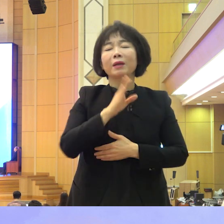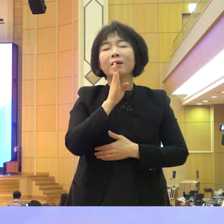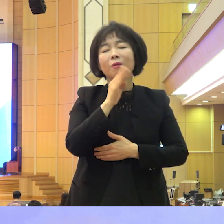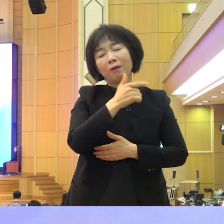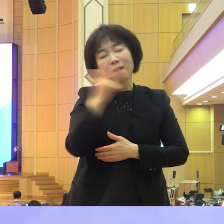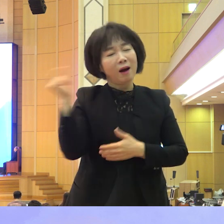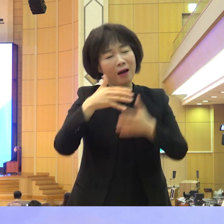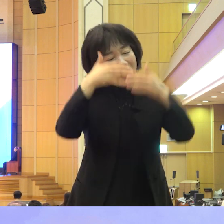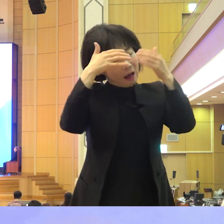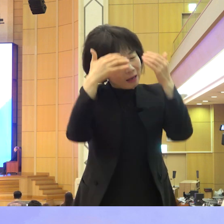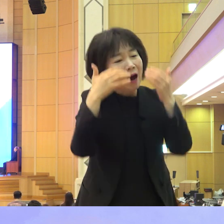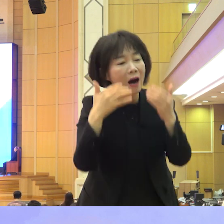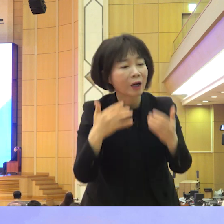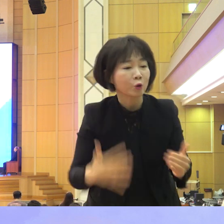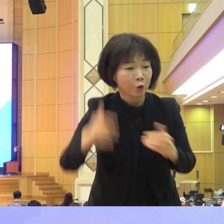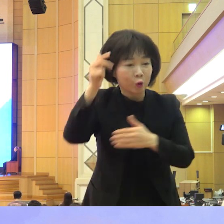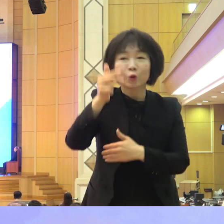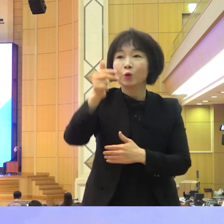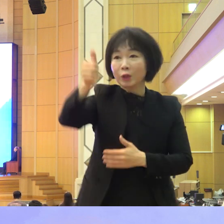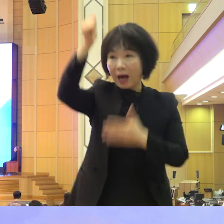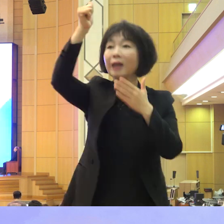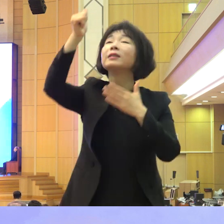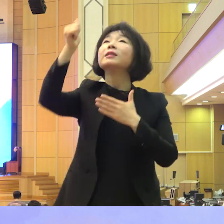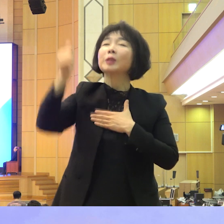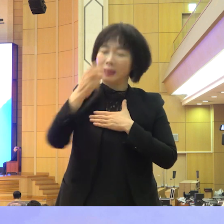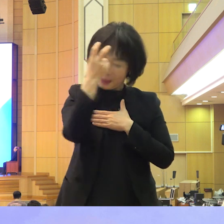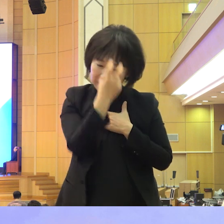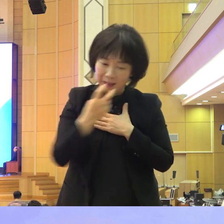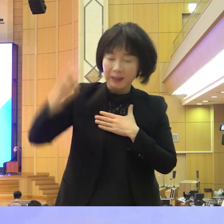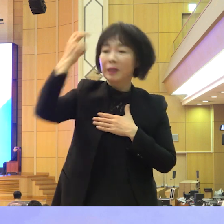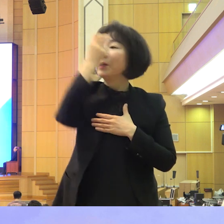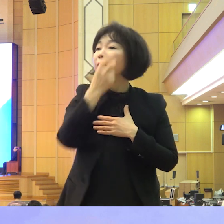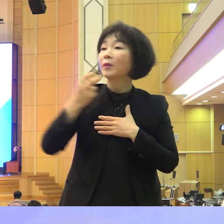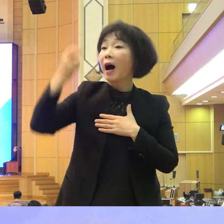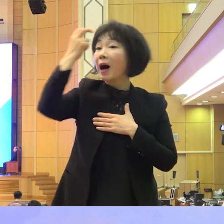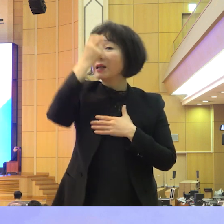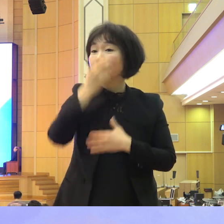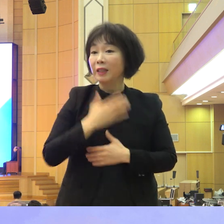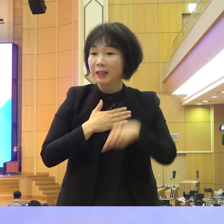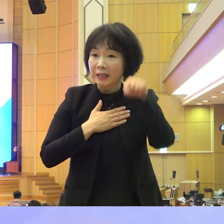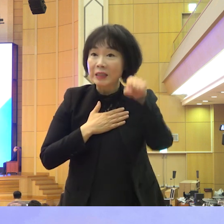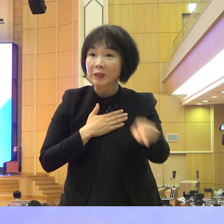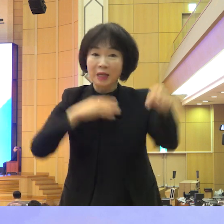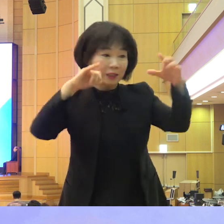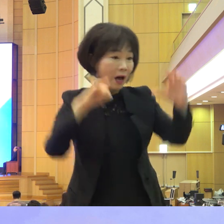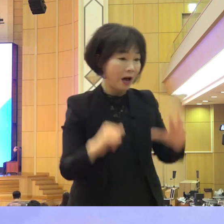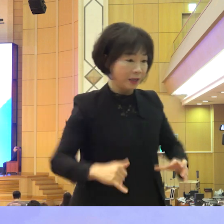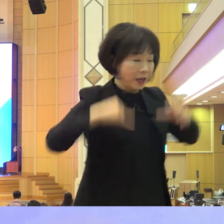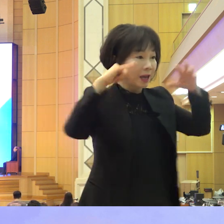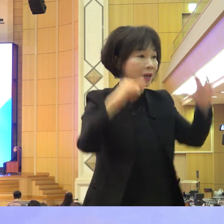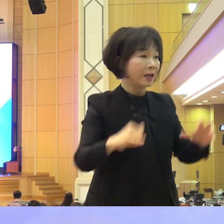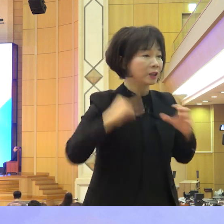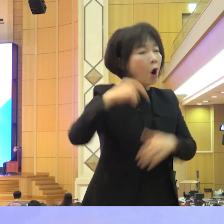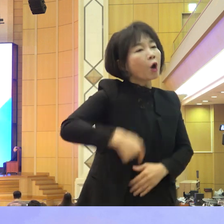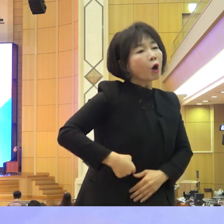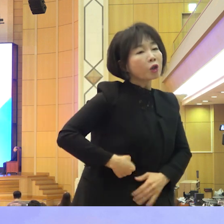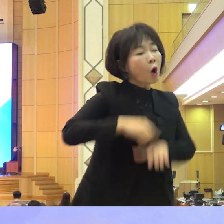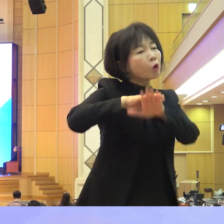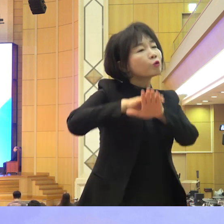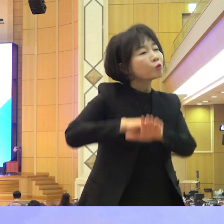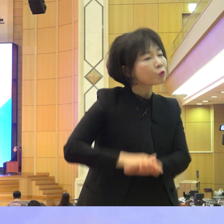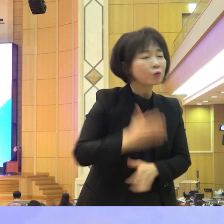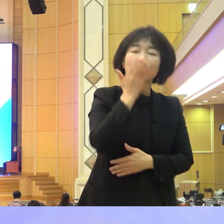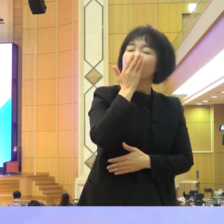나 비록 약하나 주 나를 지키리. 나는 이 세상에 정들